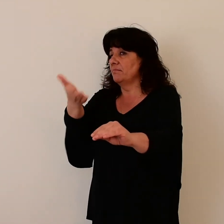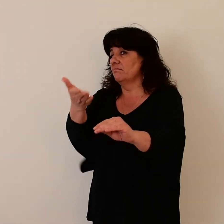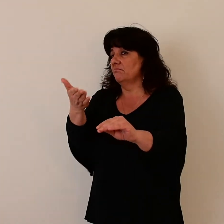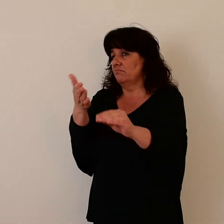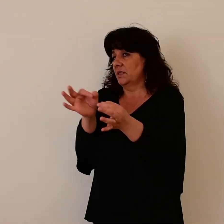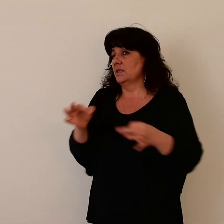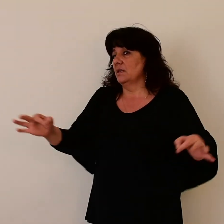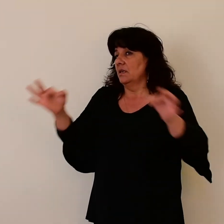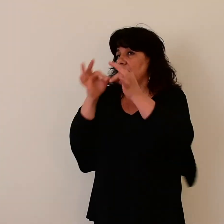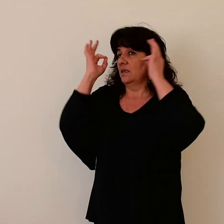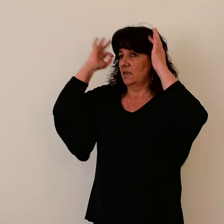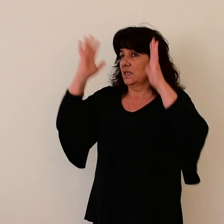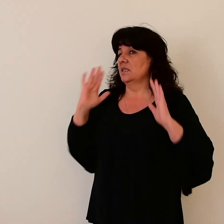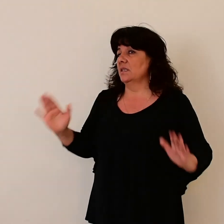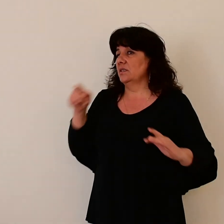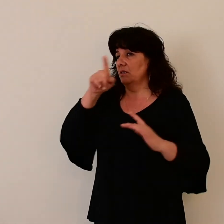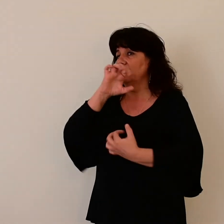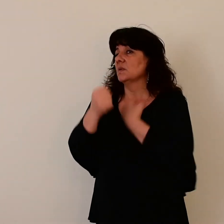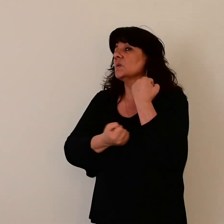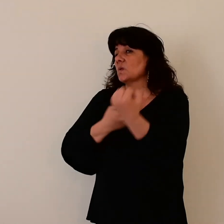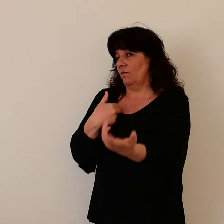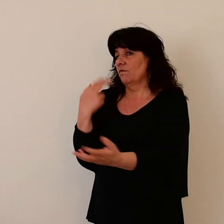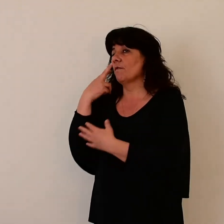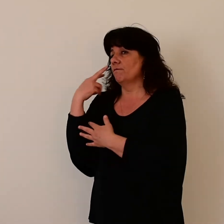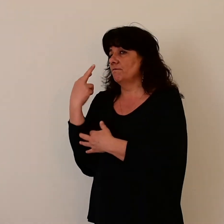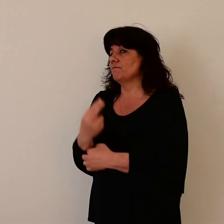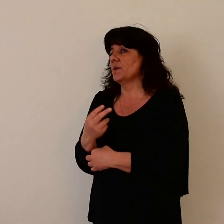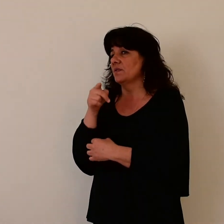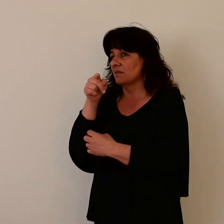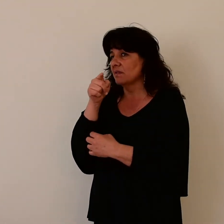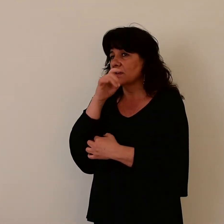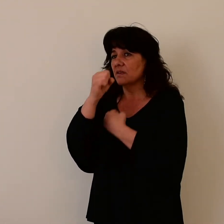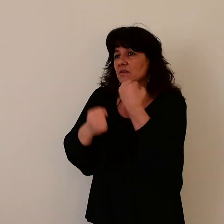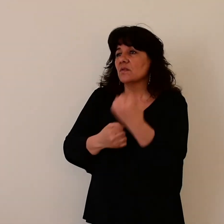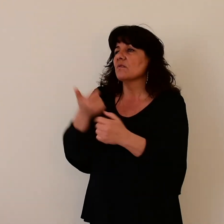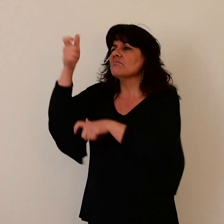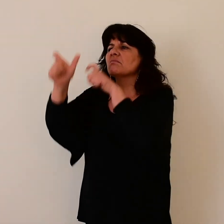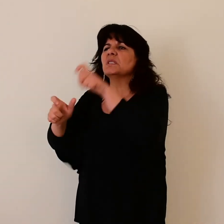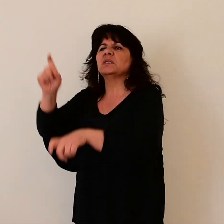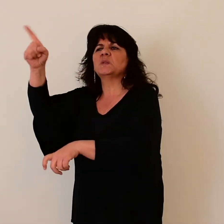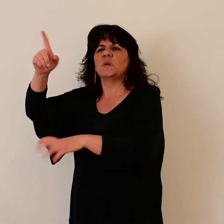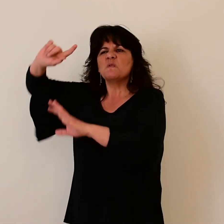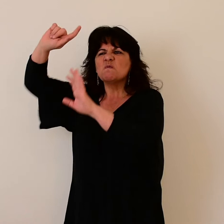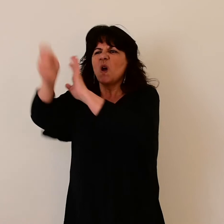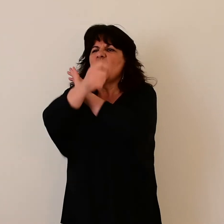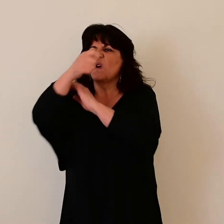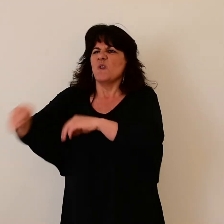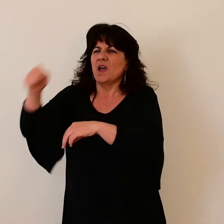Égypte, et j'ai entendu ses cris sous les coups des surveillants. Oui, je connais ses